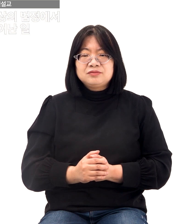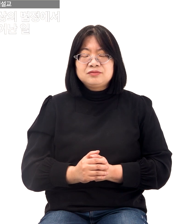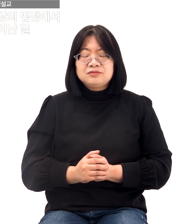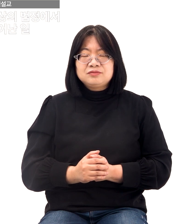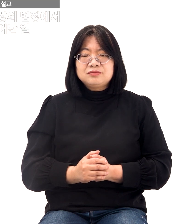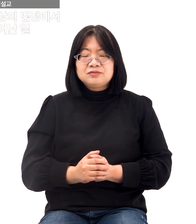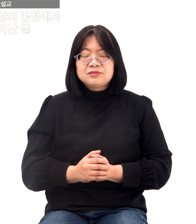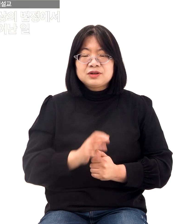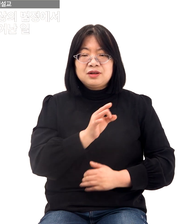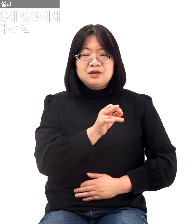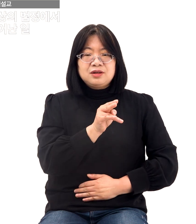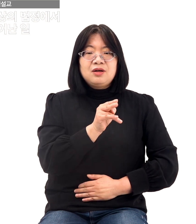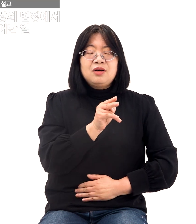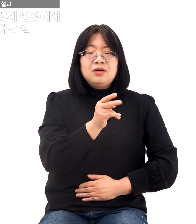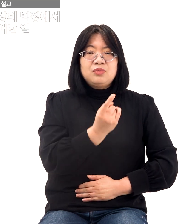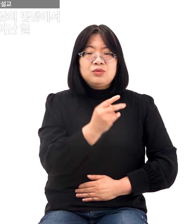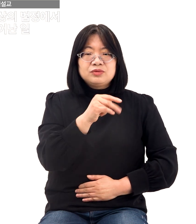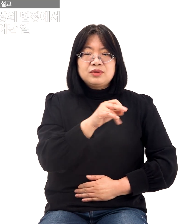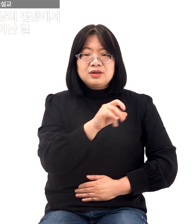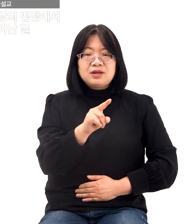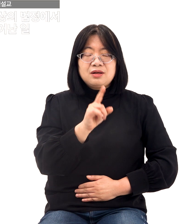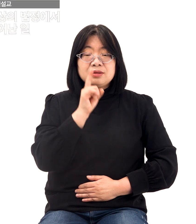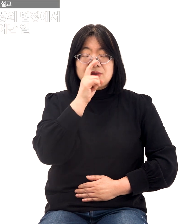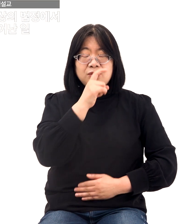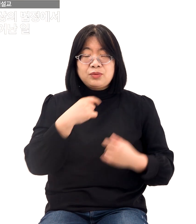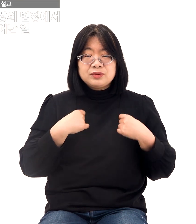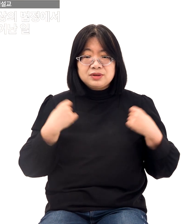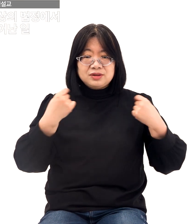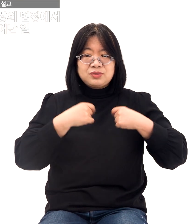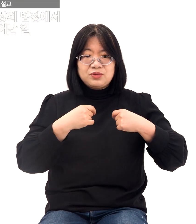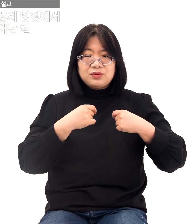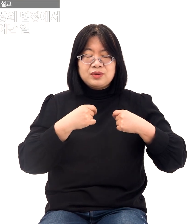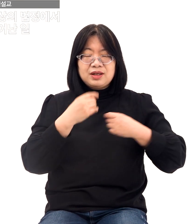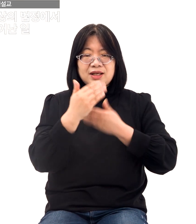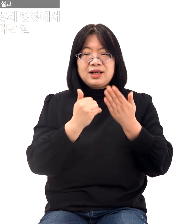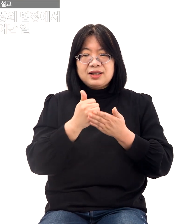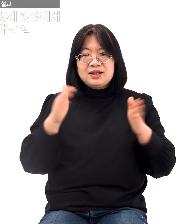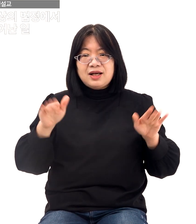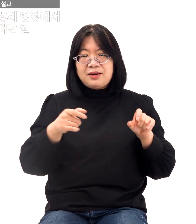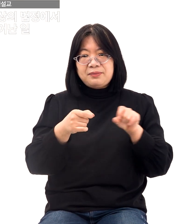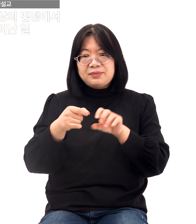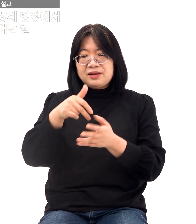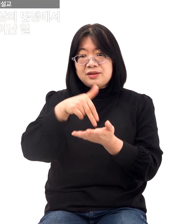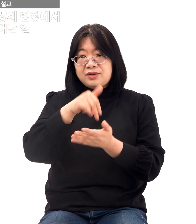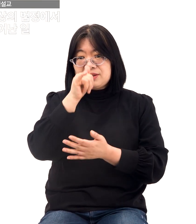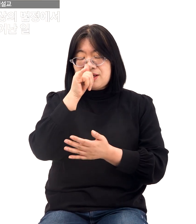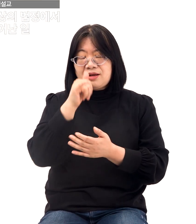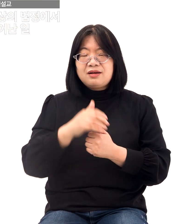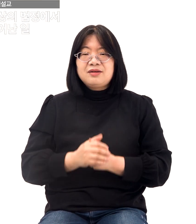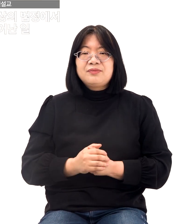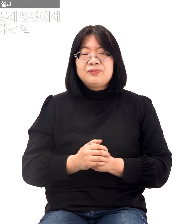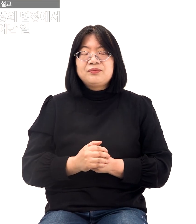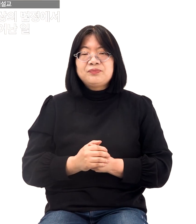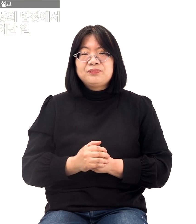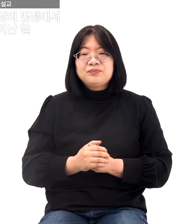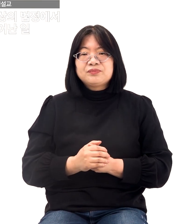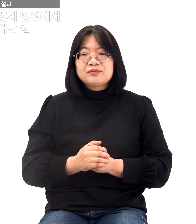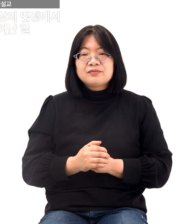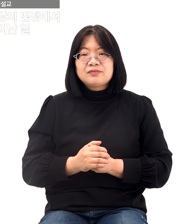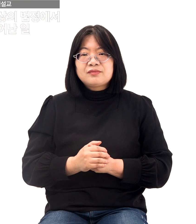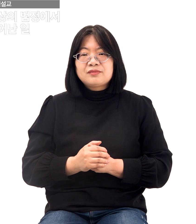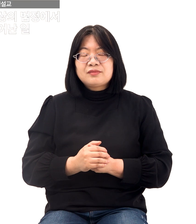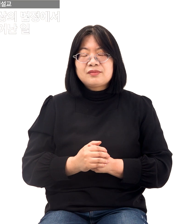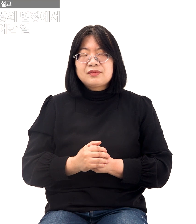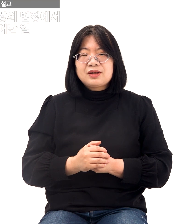여호수아가 더러운 옷을 입고 천사 앞에 서 있는지라. 놀랍게도 자 앞을 보세요.